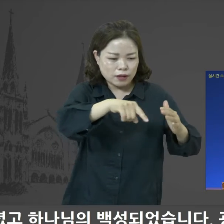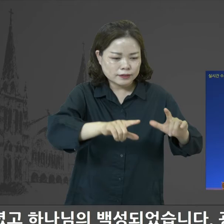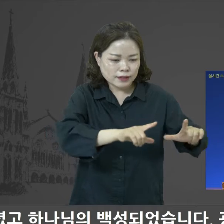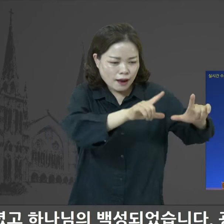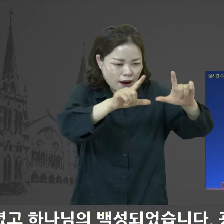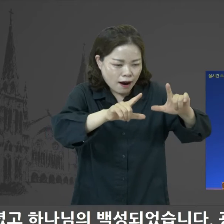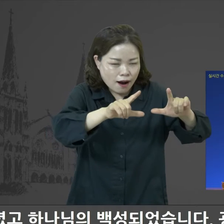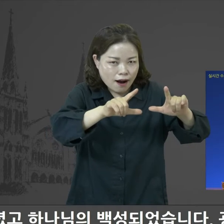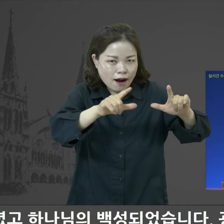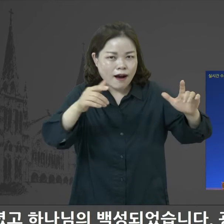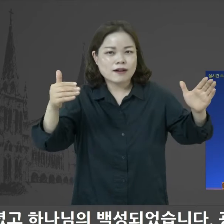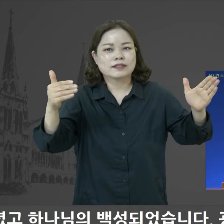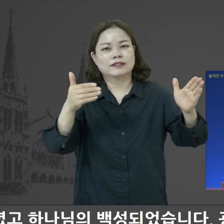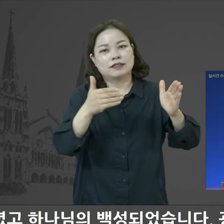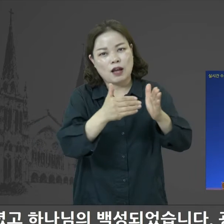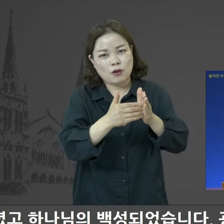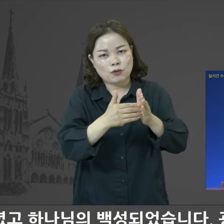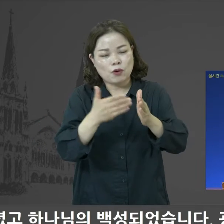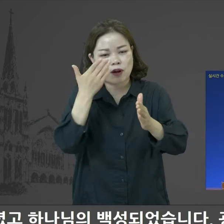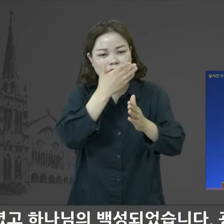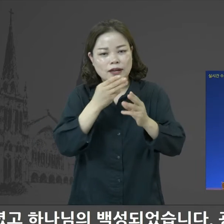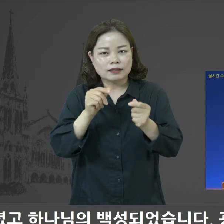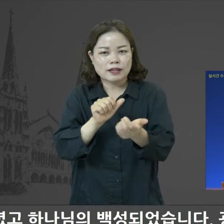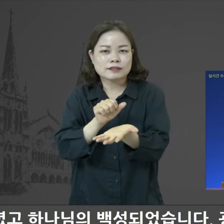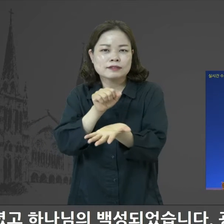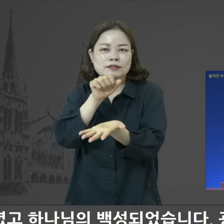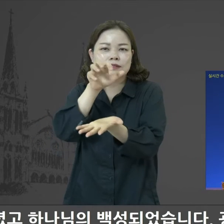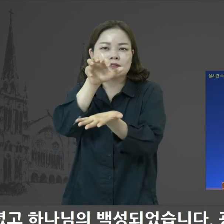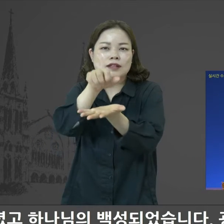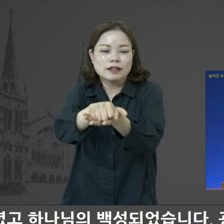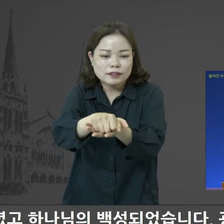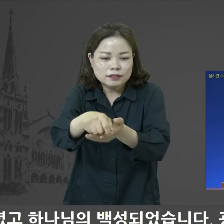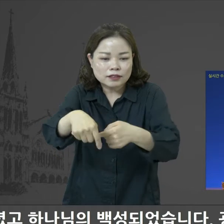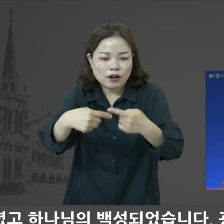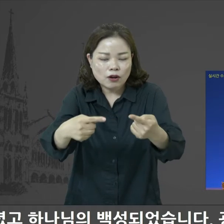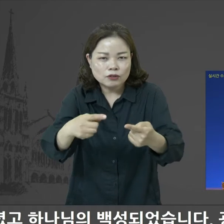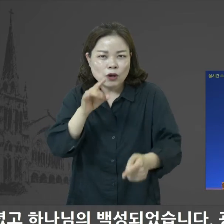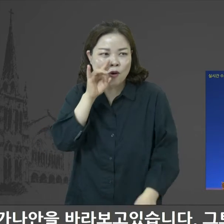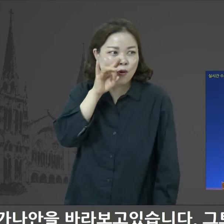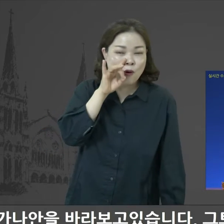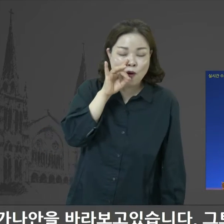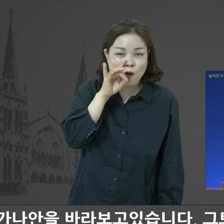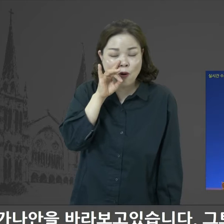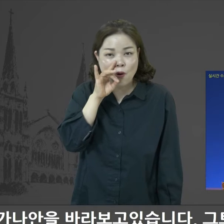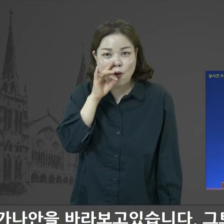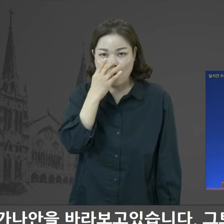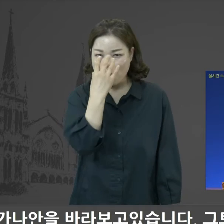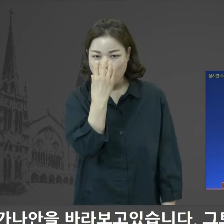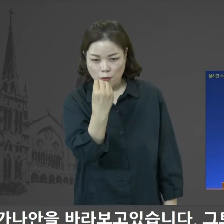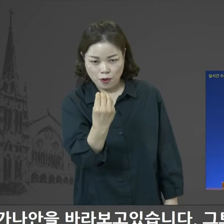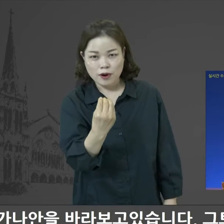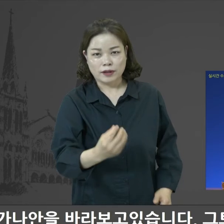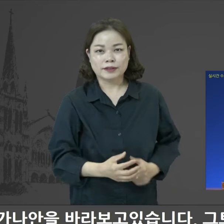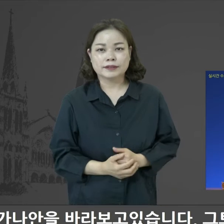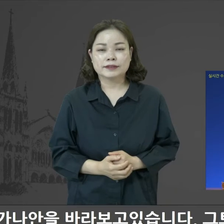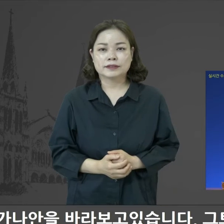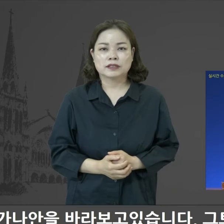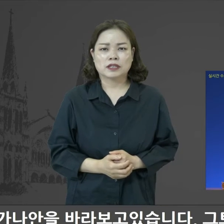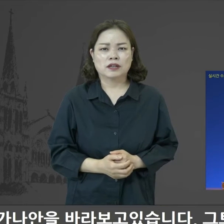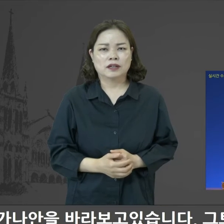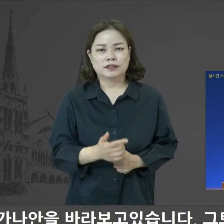마지막 순간에 들어갈 그 가나안 땅은 도대체 어떤 땅일까? 얼마나 궁금한 마음으로 그 땅을 바라보았을까요?